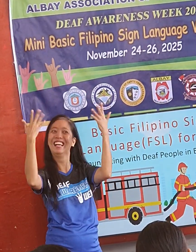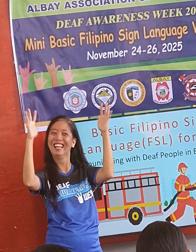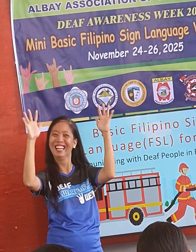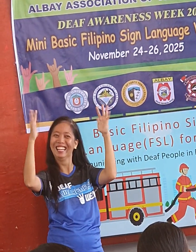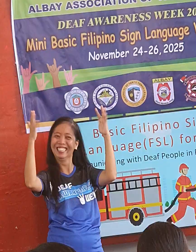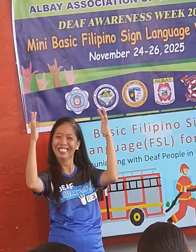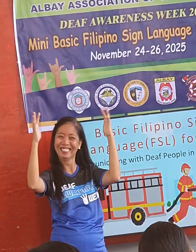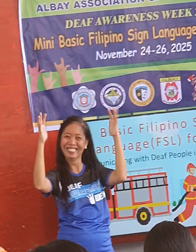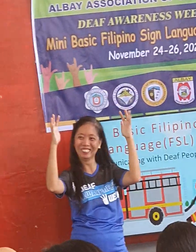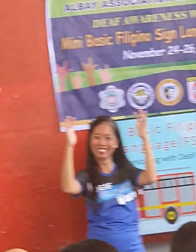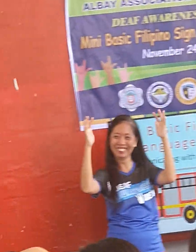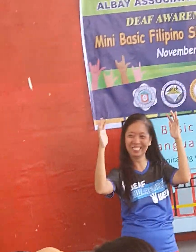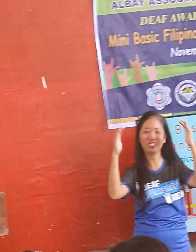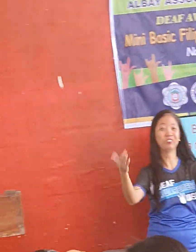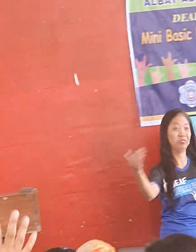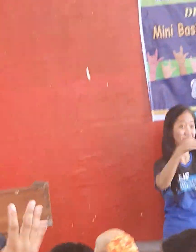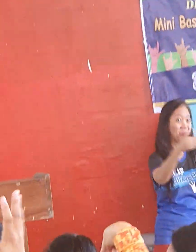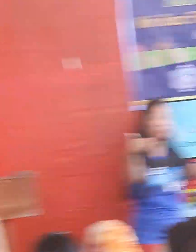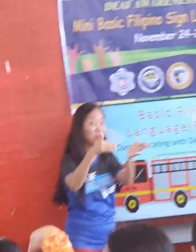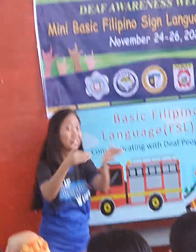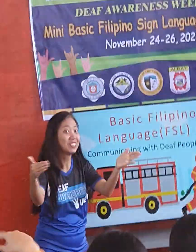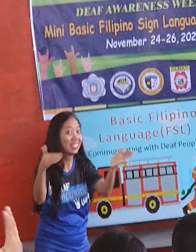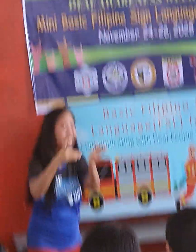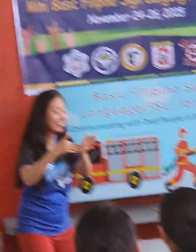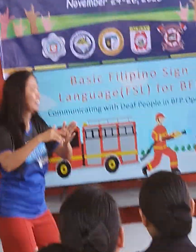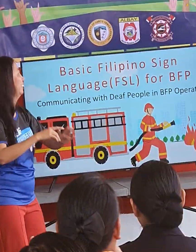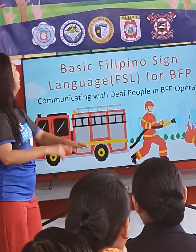Okay? Again, isa pa.